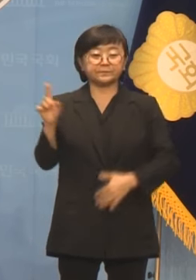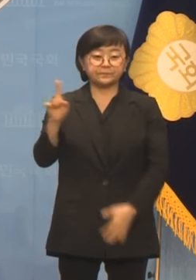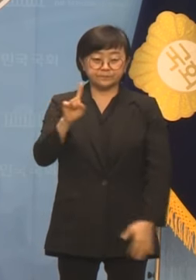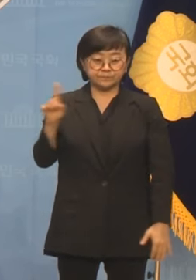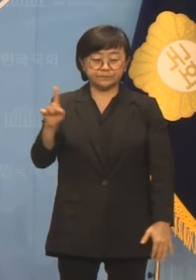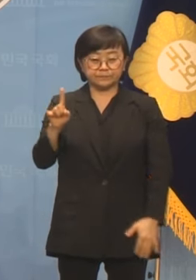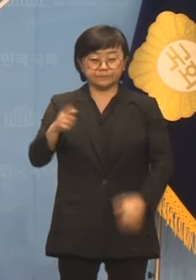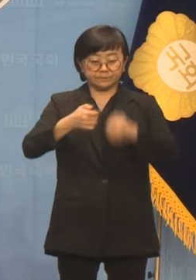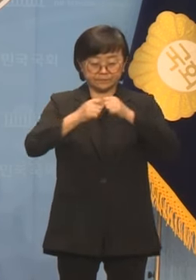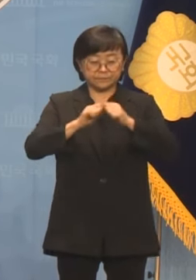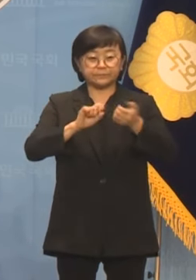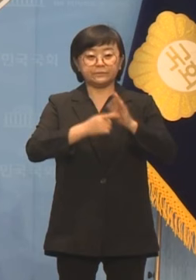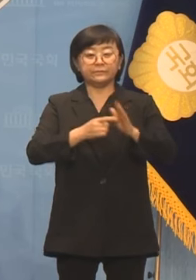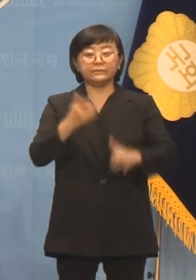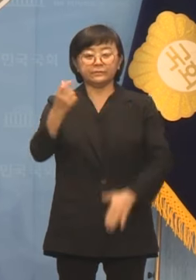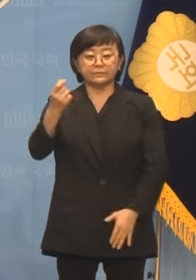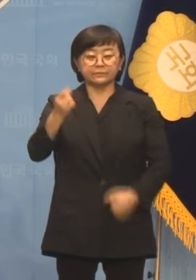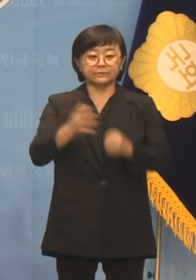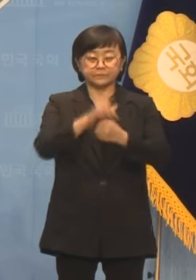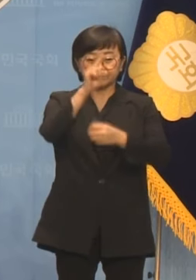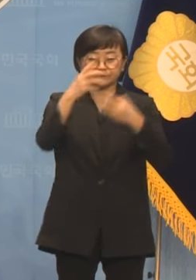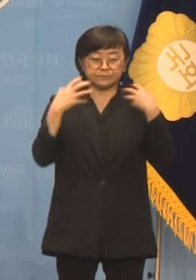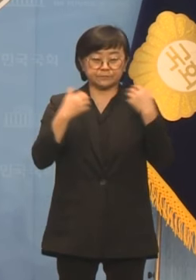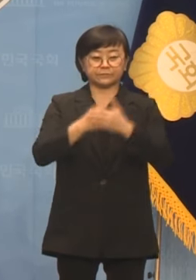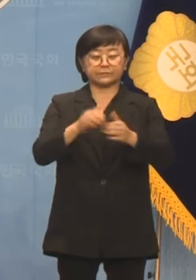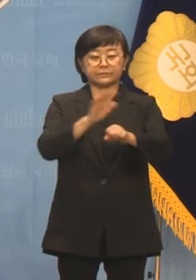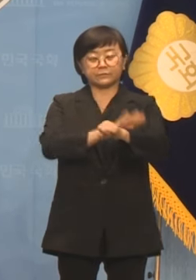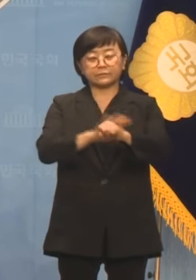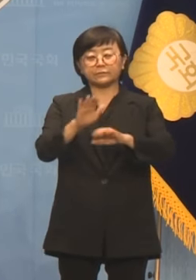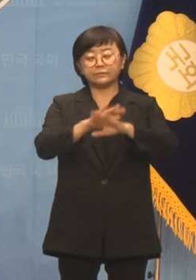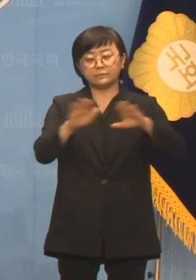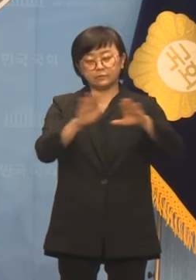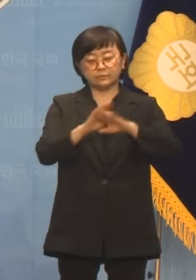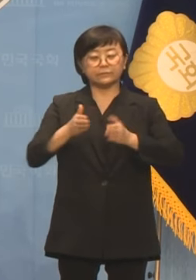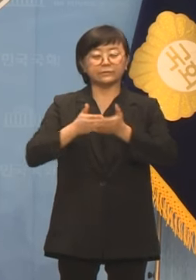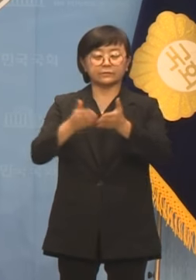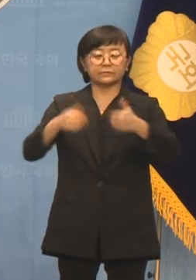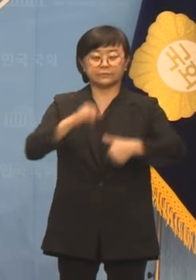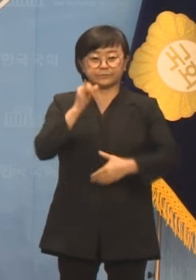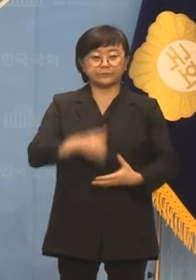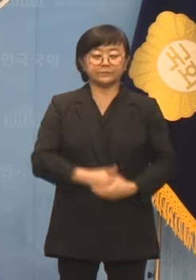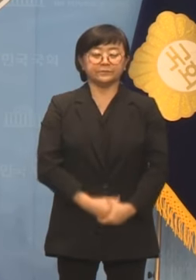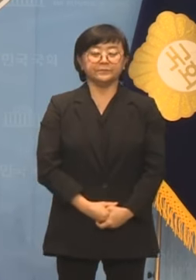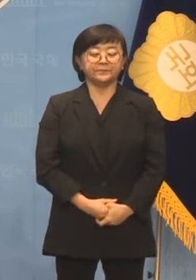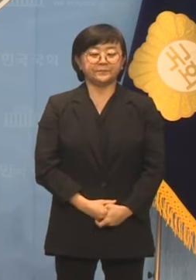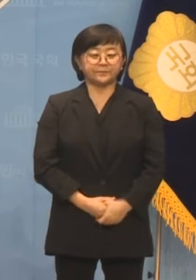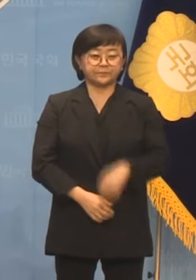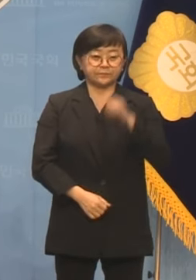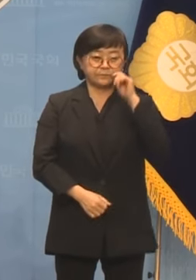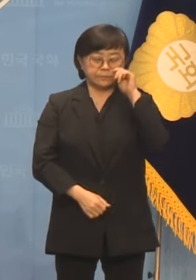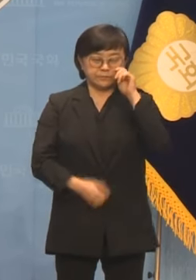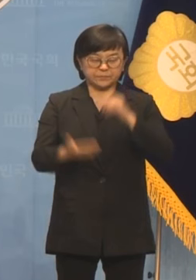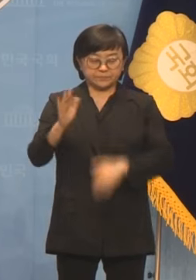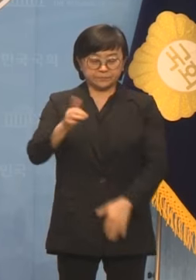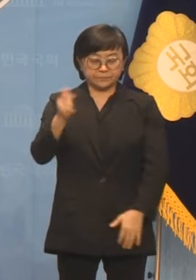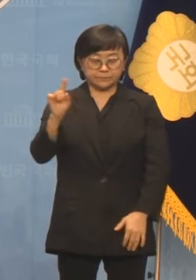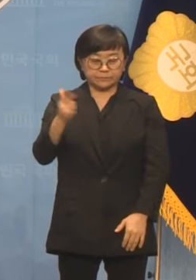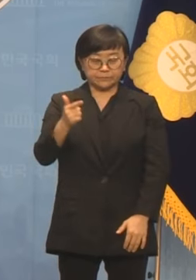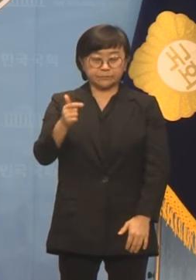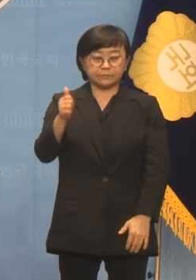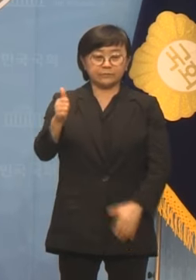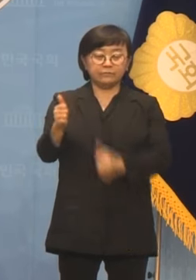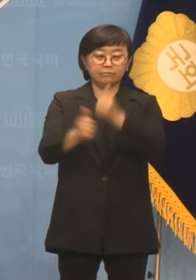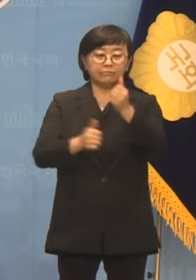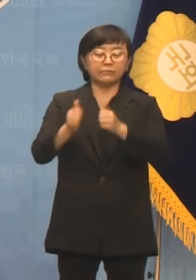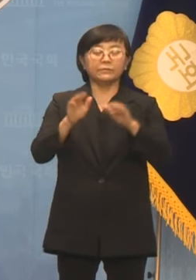무엇인지 낱낱이 밝히고 정부에 제대로 된 해결을 요구해야 합니다. 그러나 한동훈